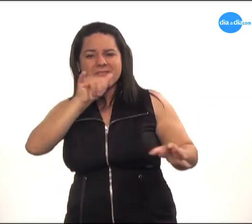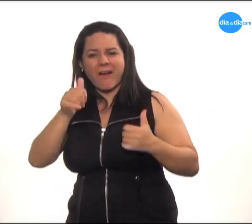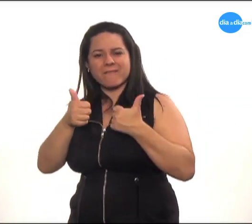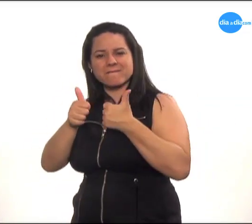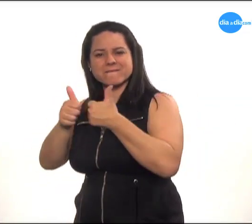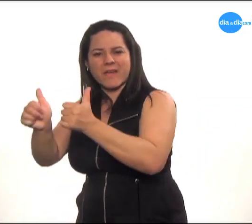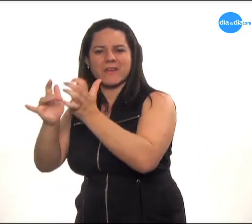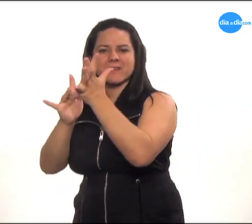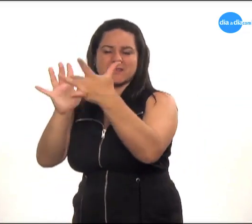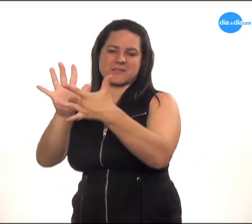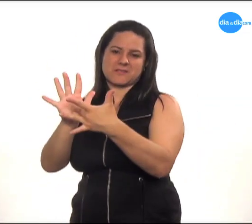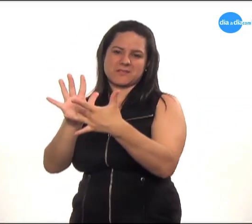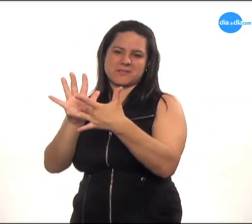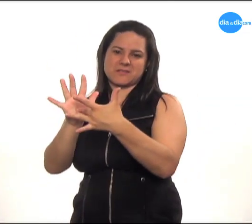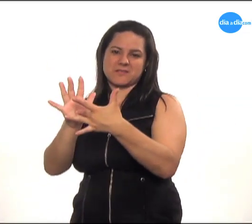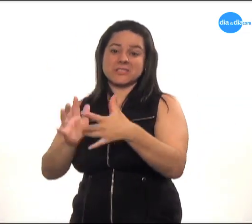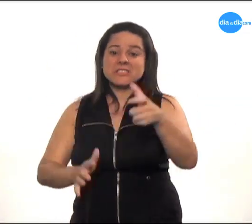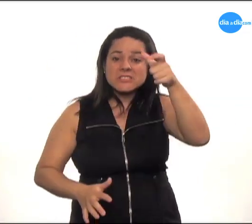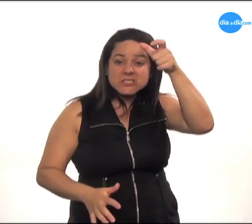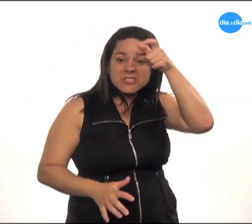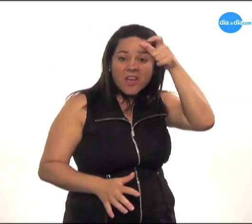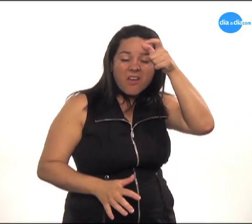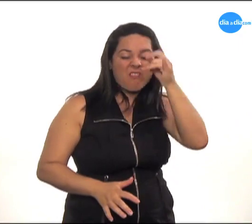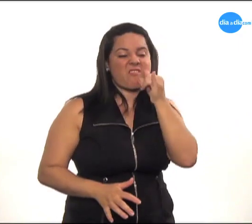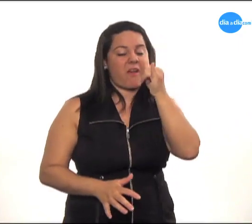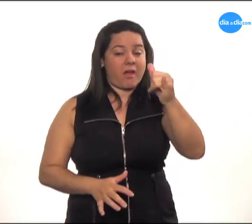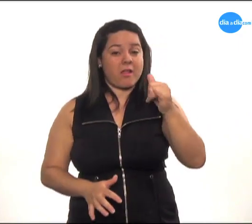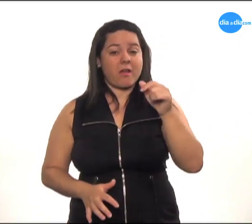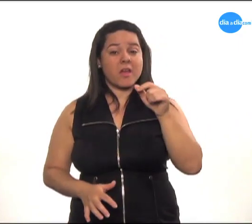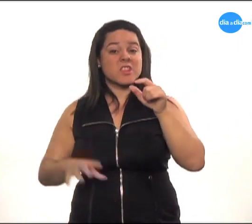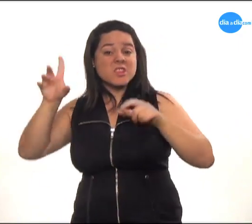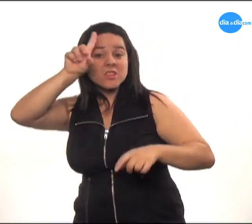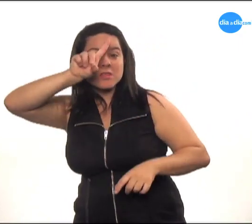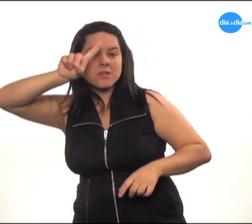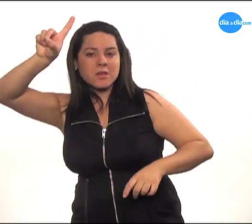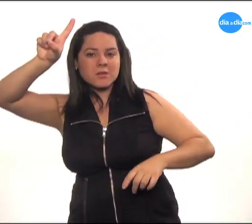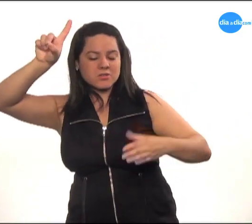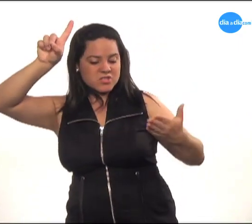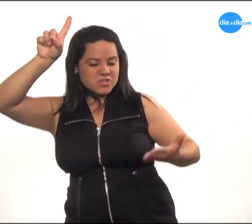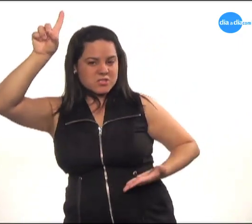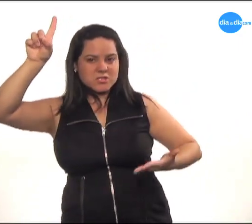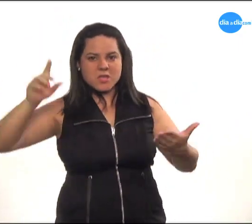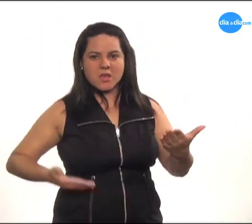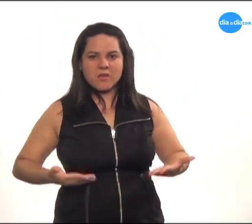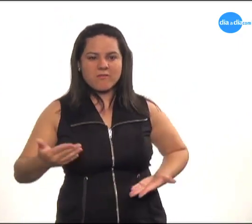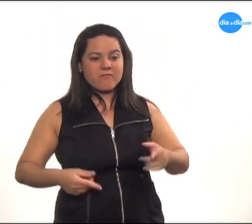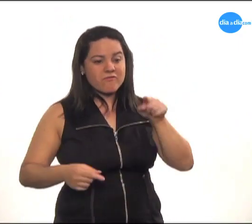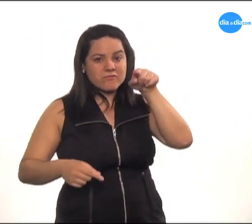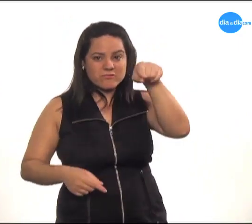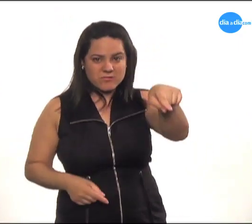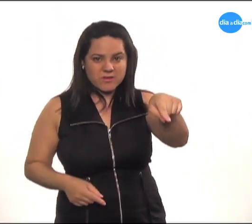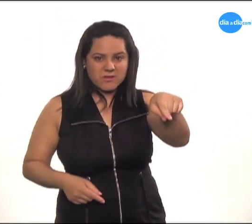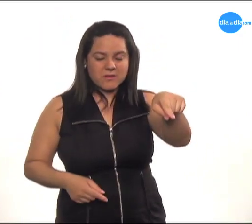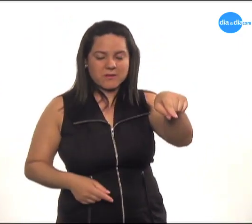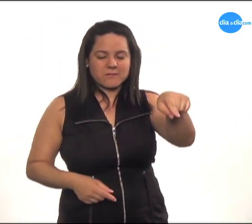Deus tem que te servir. E Jesus está dizendo: eu sirvo ao meu Pai. E